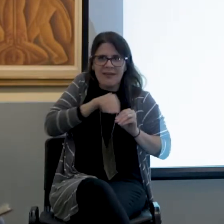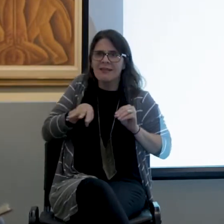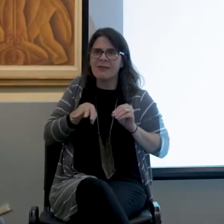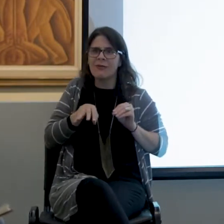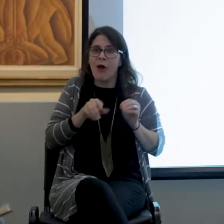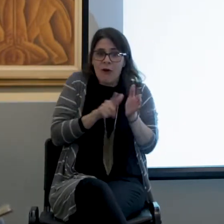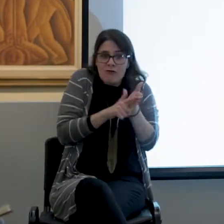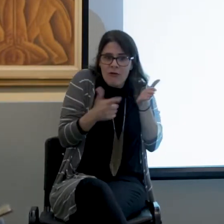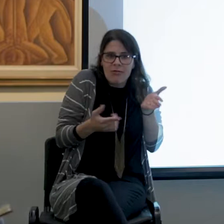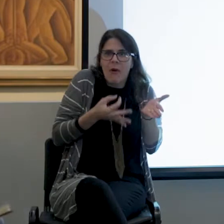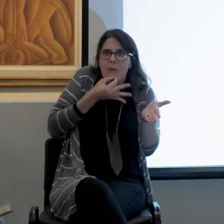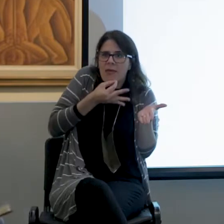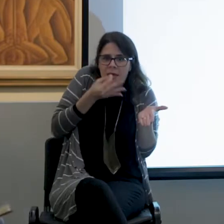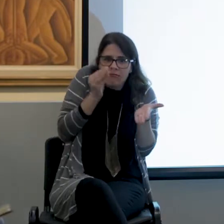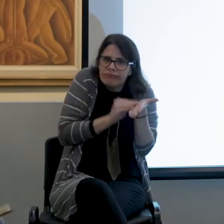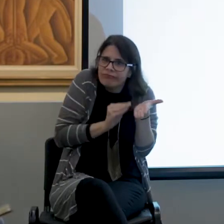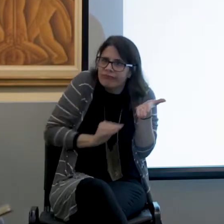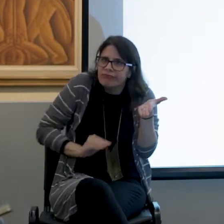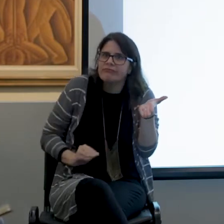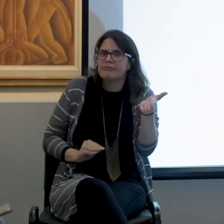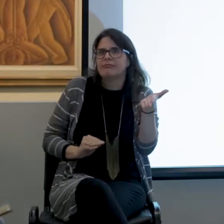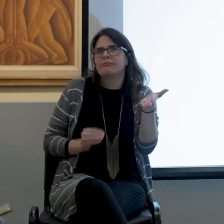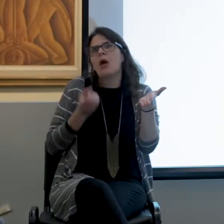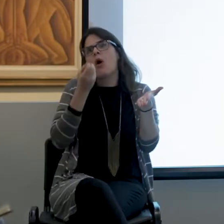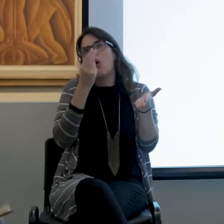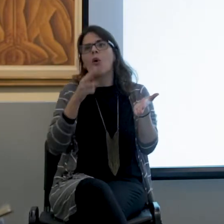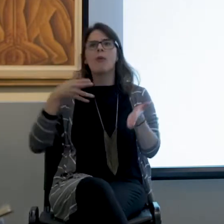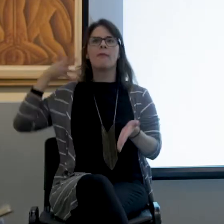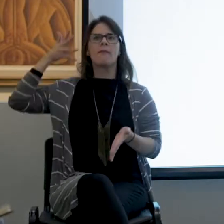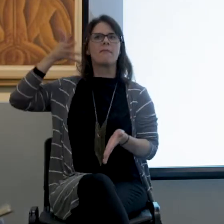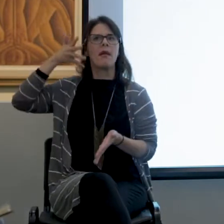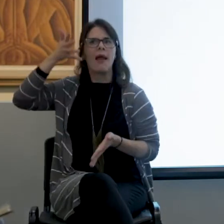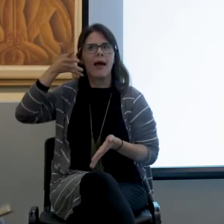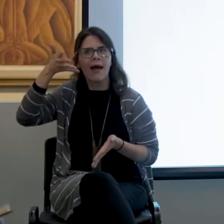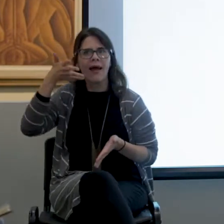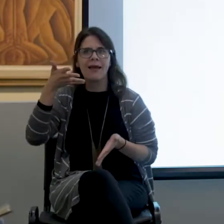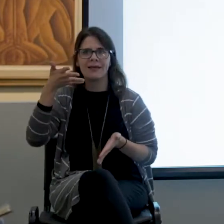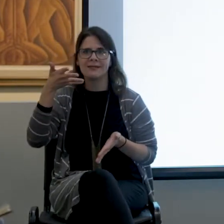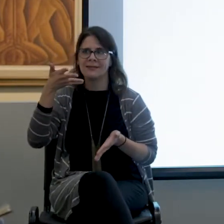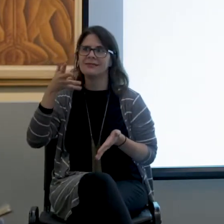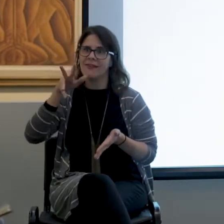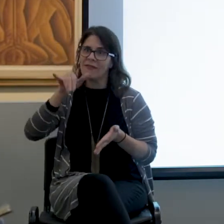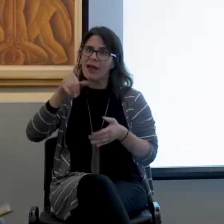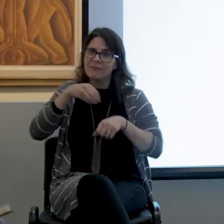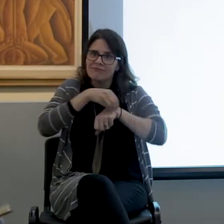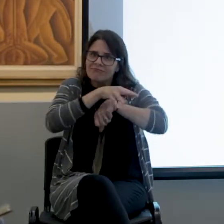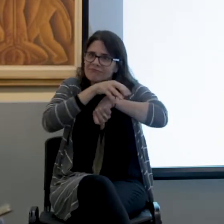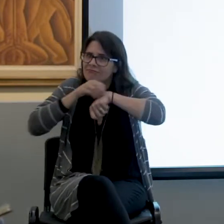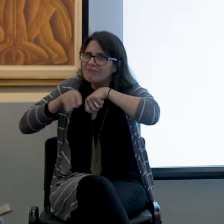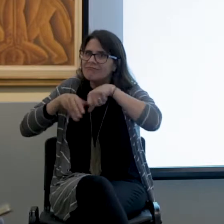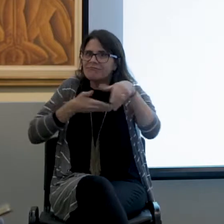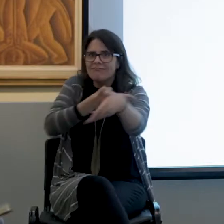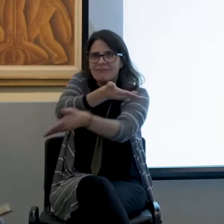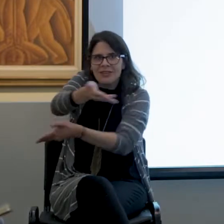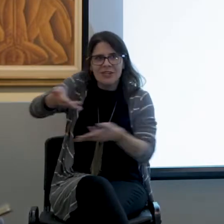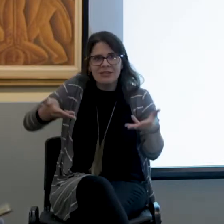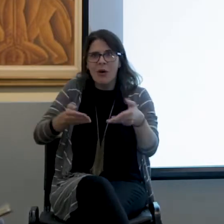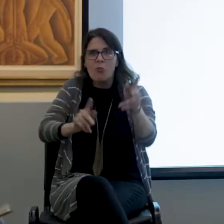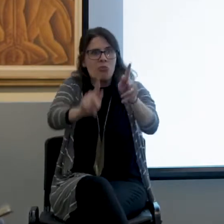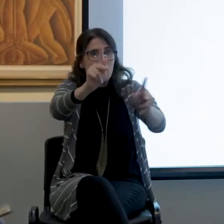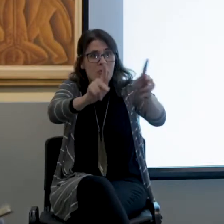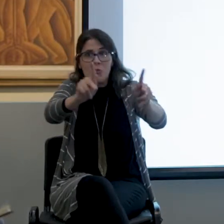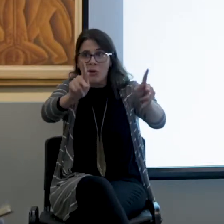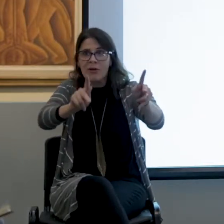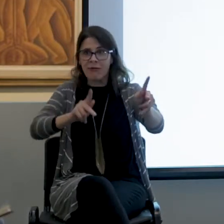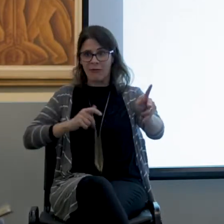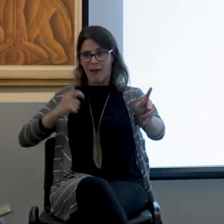galerias, com o tempo, com o público, seu mediador. Essa é uma das funções foi uma das funções da